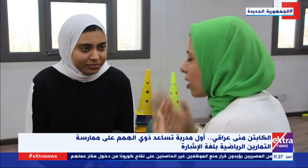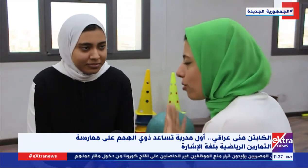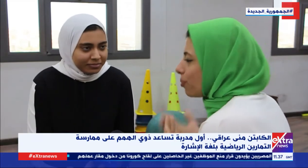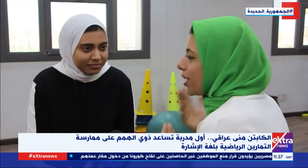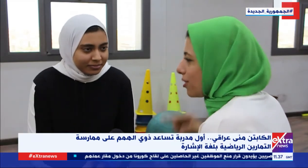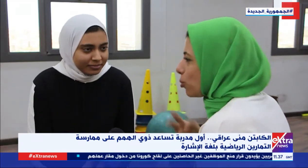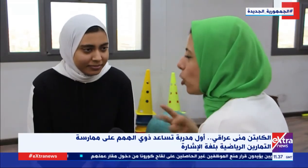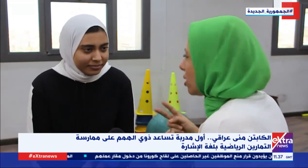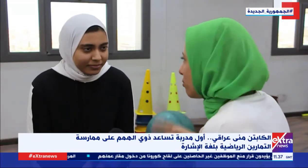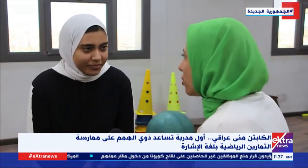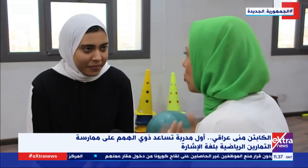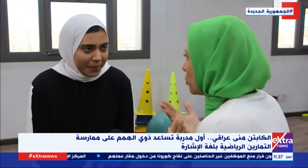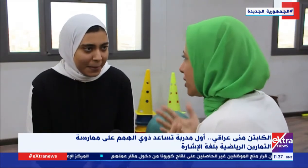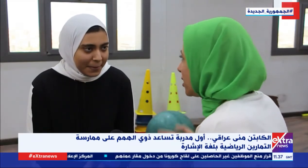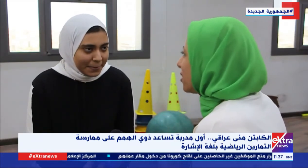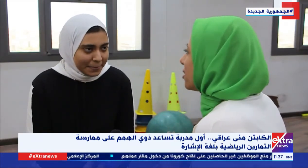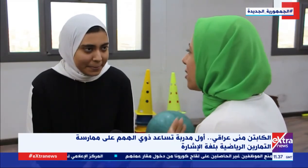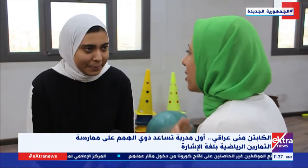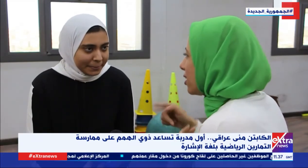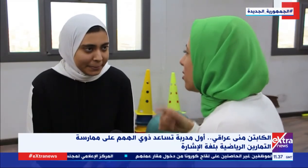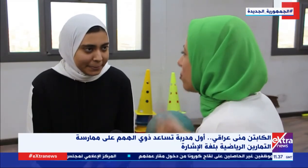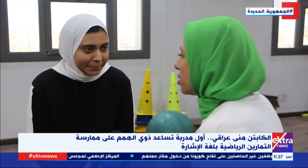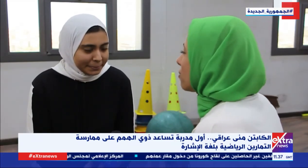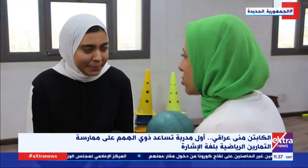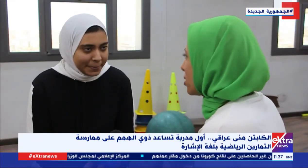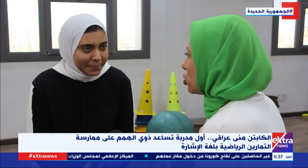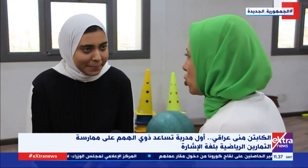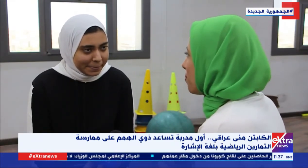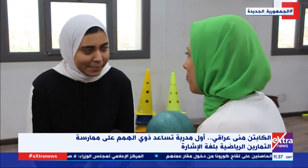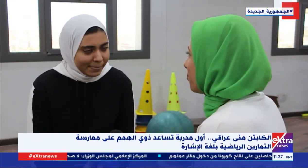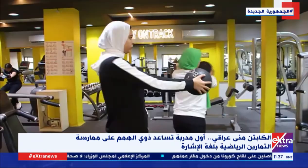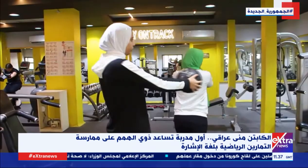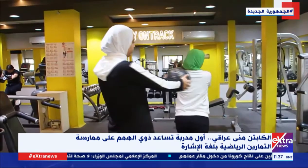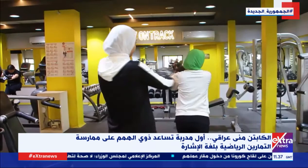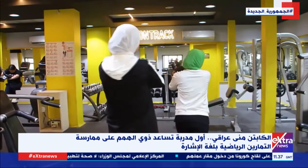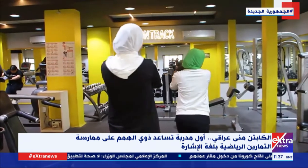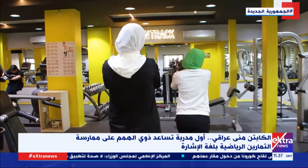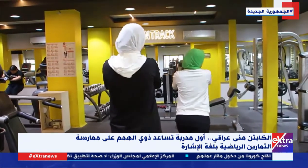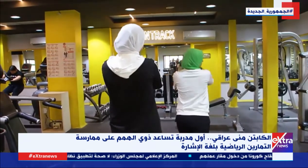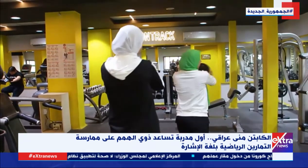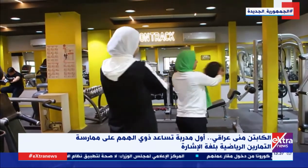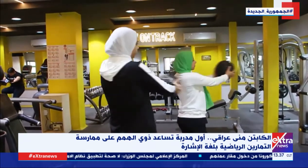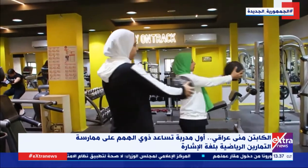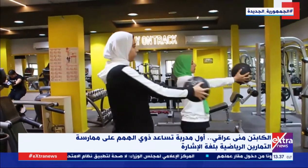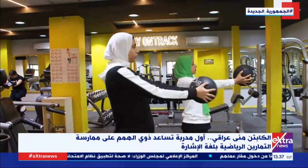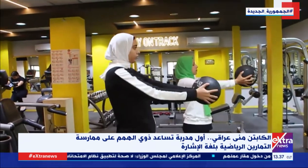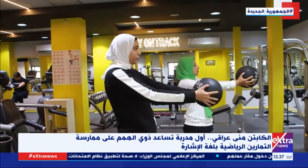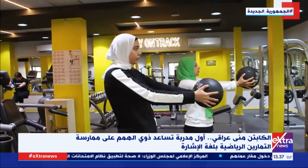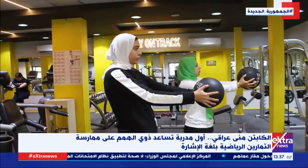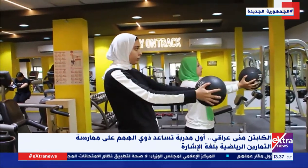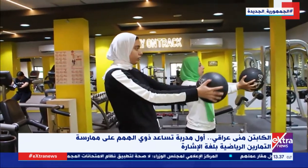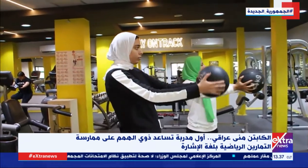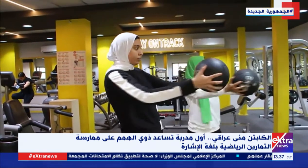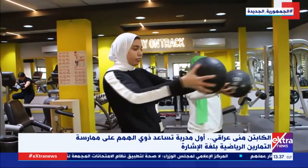وبتعرف بنات مختلفة وجديدة خلال تمرينها في صالة الجيم. لأول مرة في محافظة دمياط يكون فيه فكرة